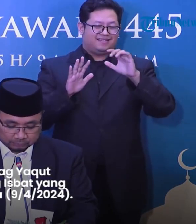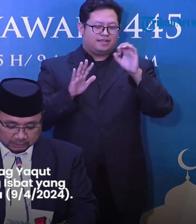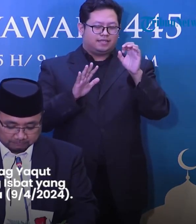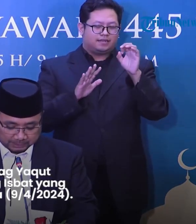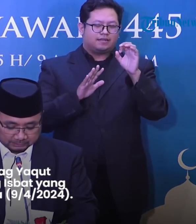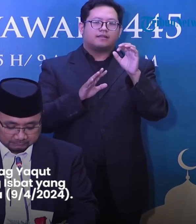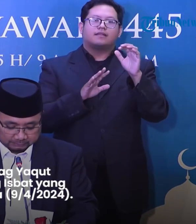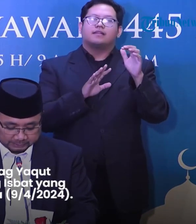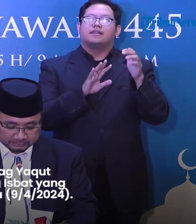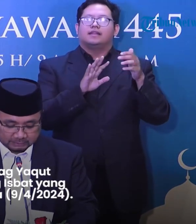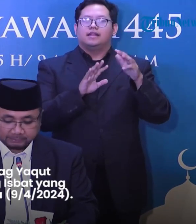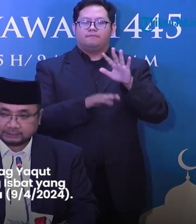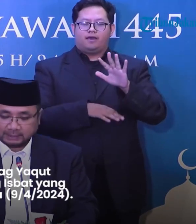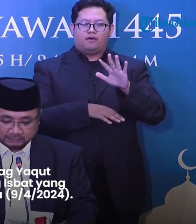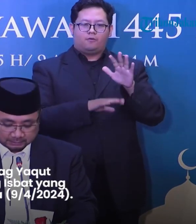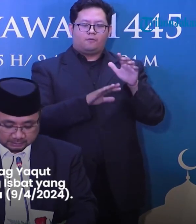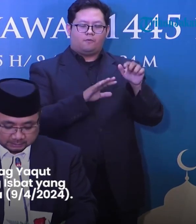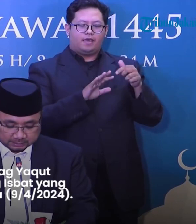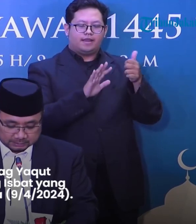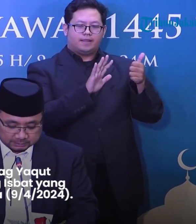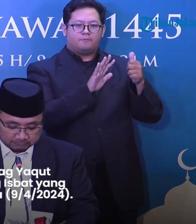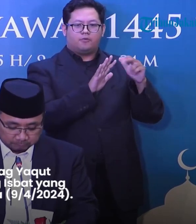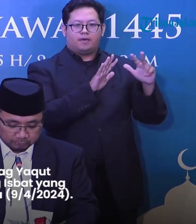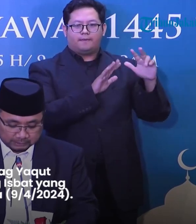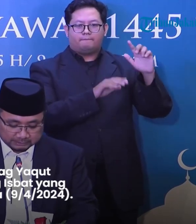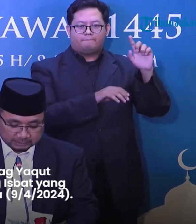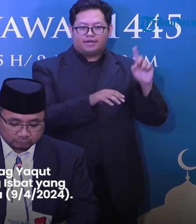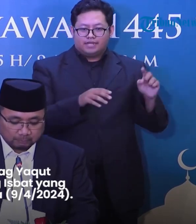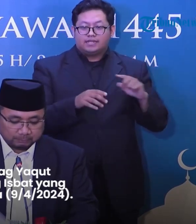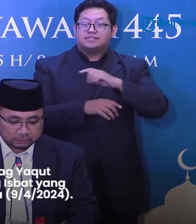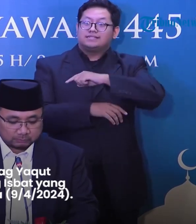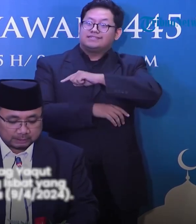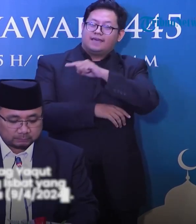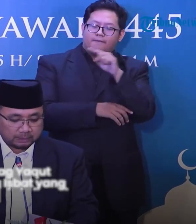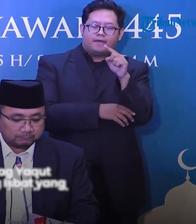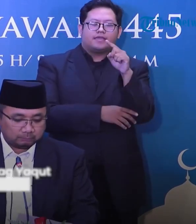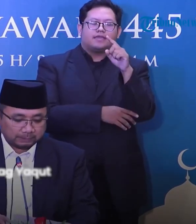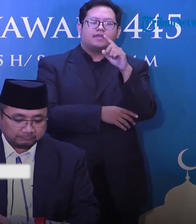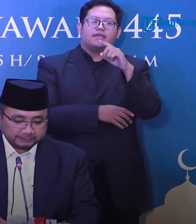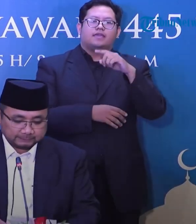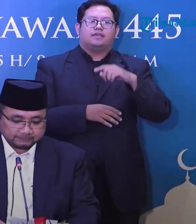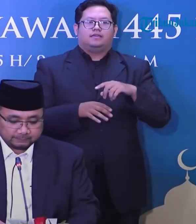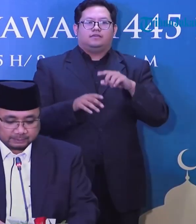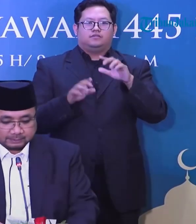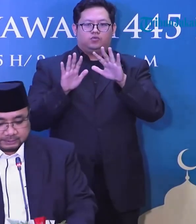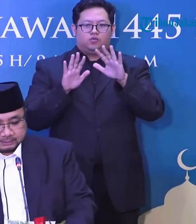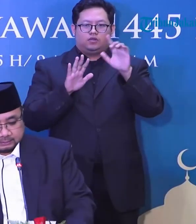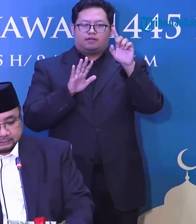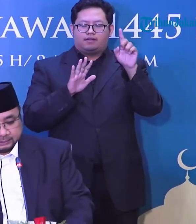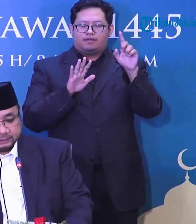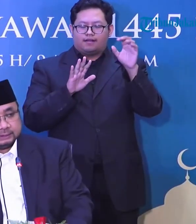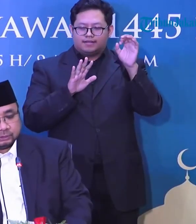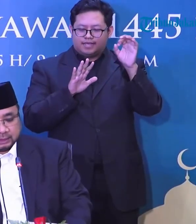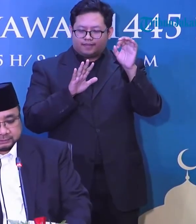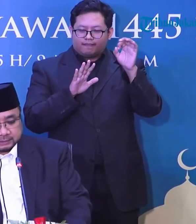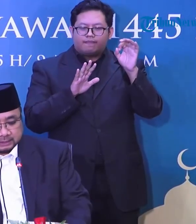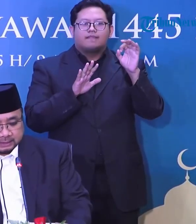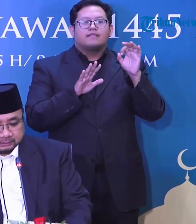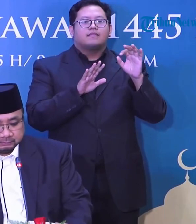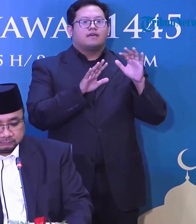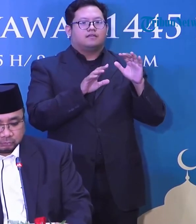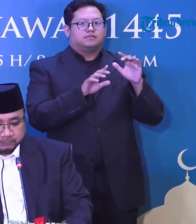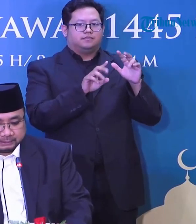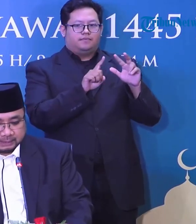23,68 menit sampai dengan 10 derajat 12,94 menit data ini saudara